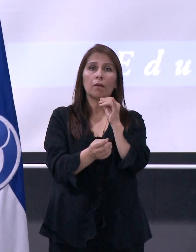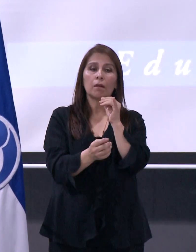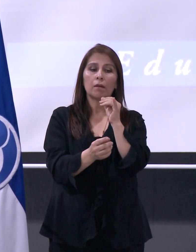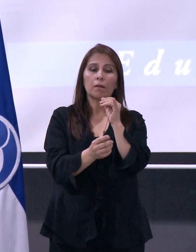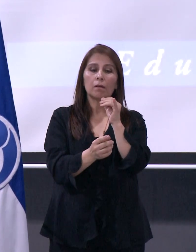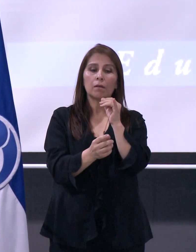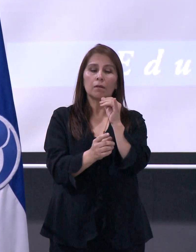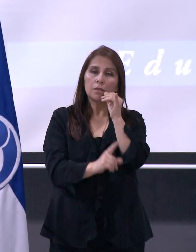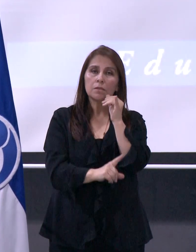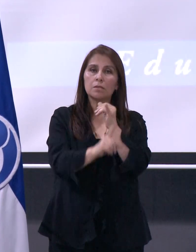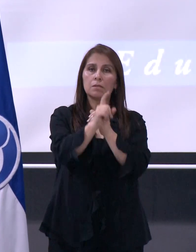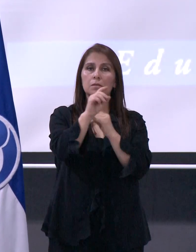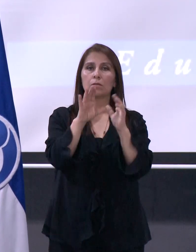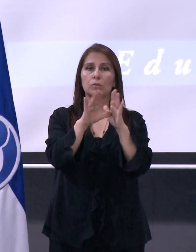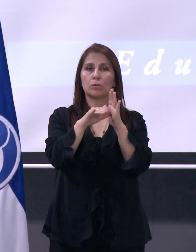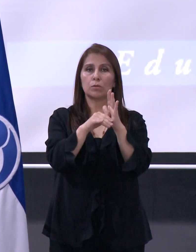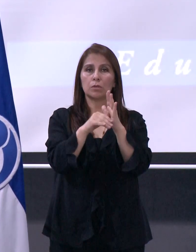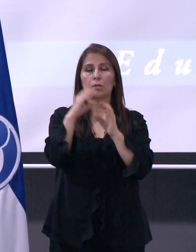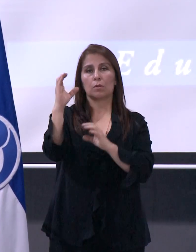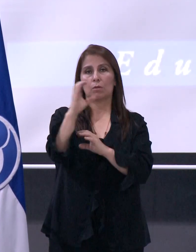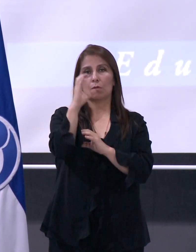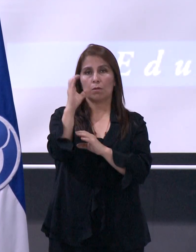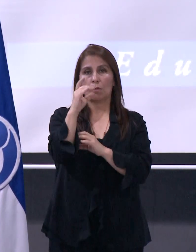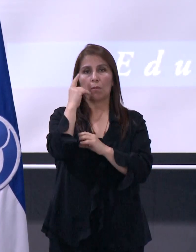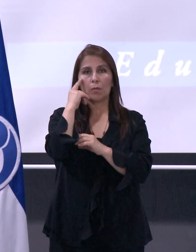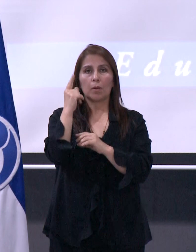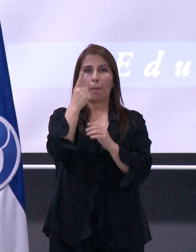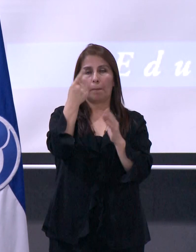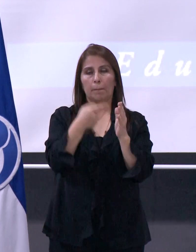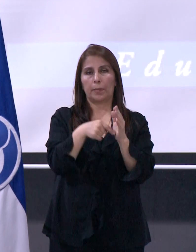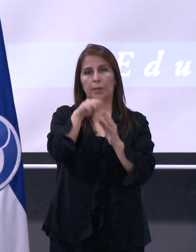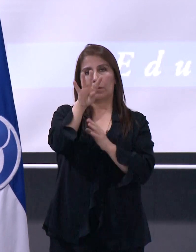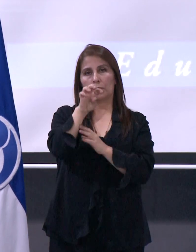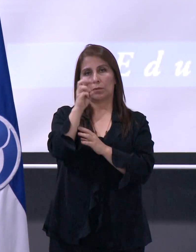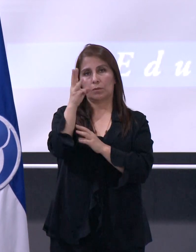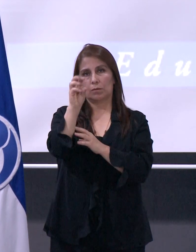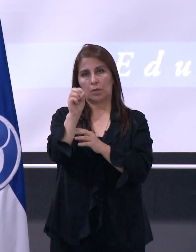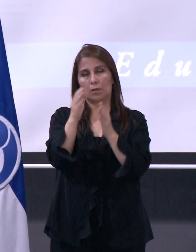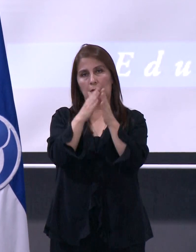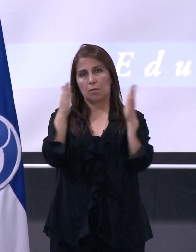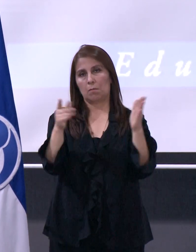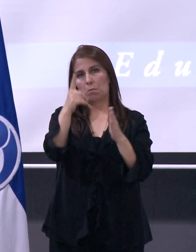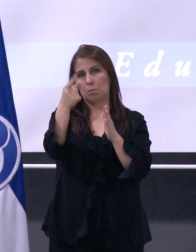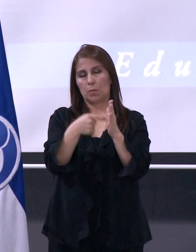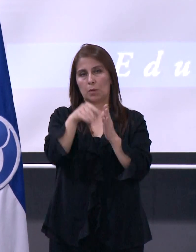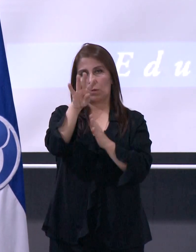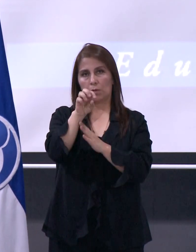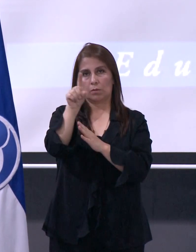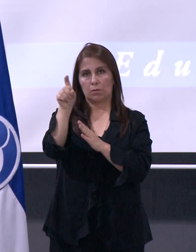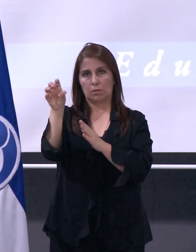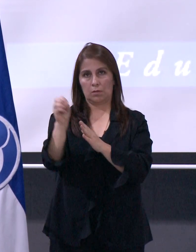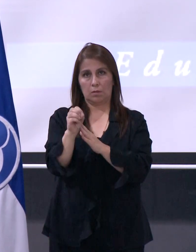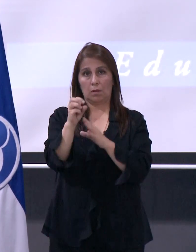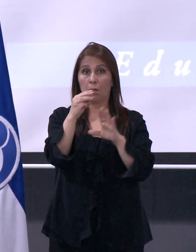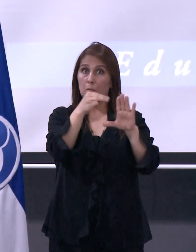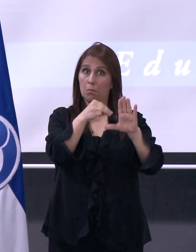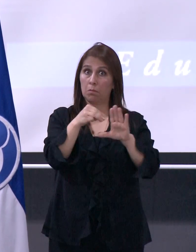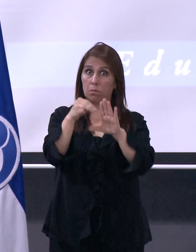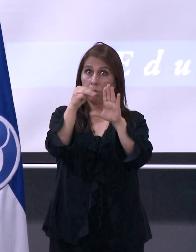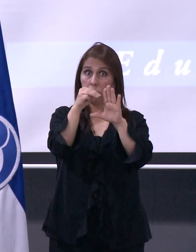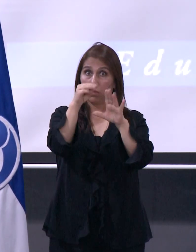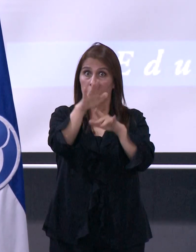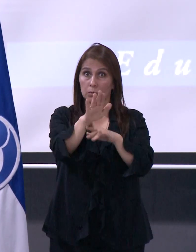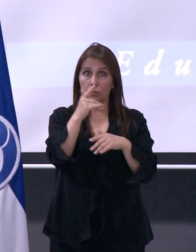escuela nación colombia 1930 1960 y magíster en estudios políticos de la pontificia